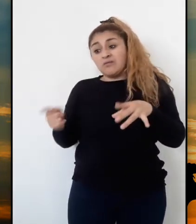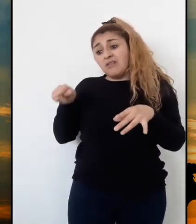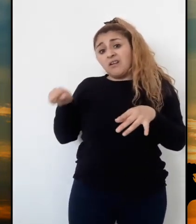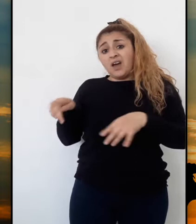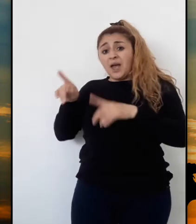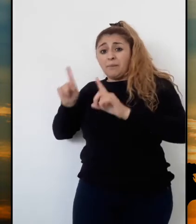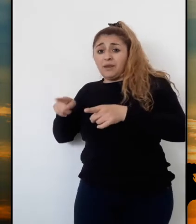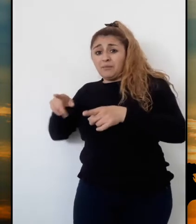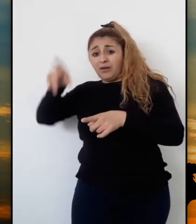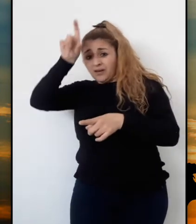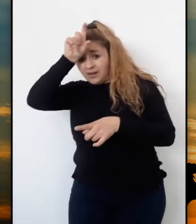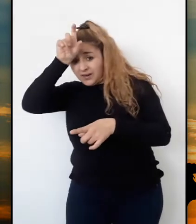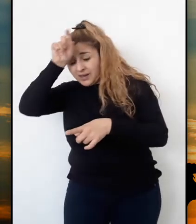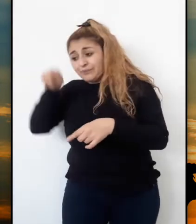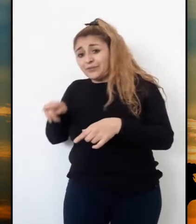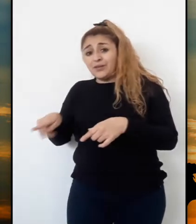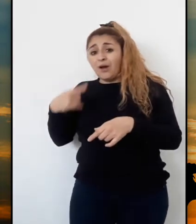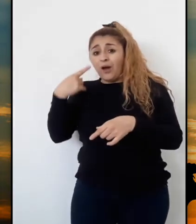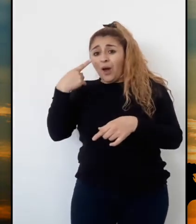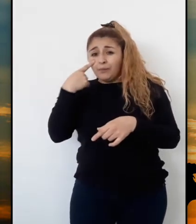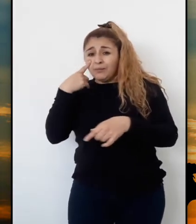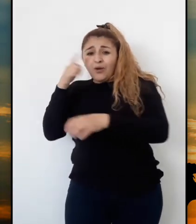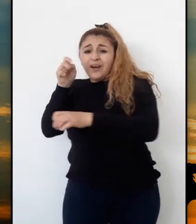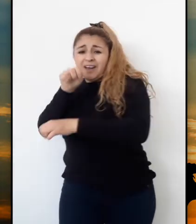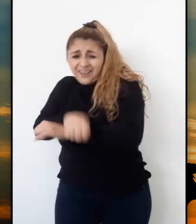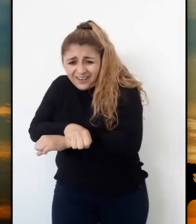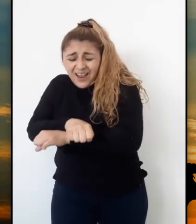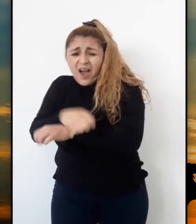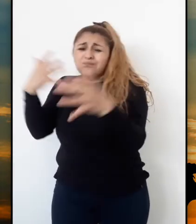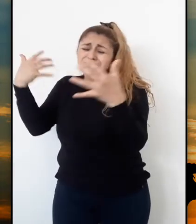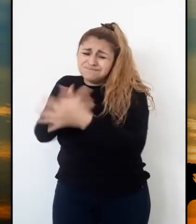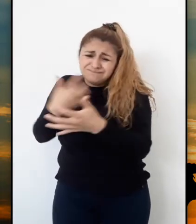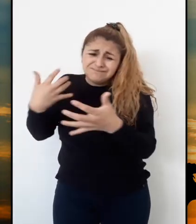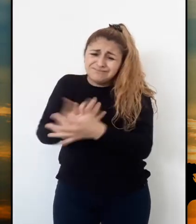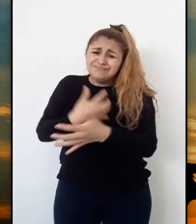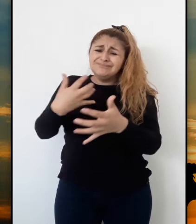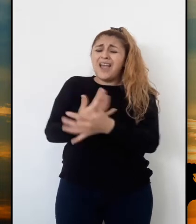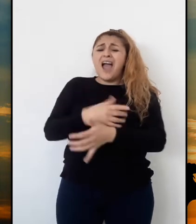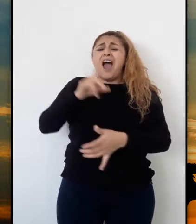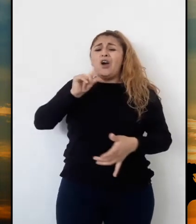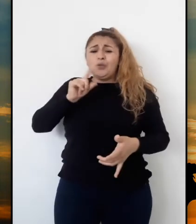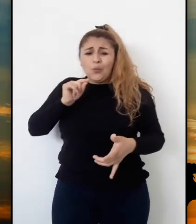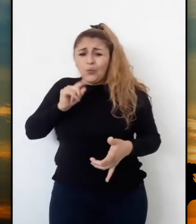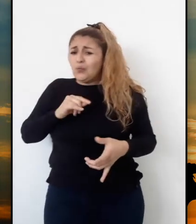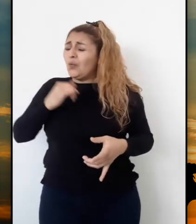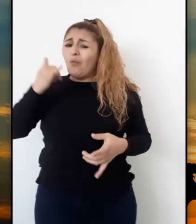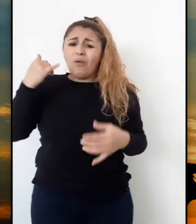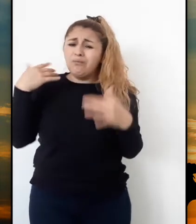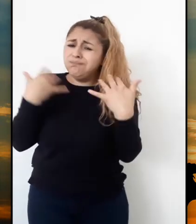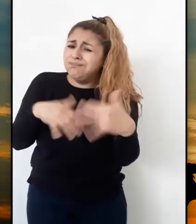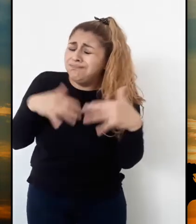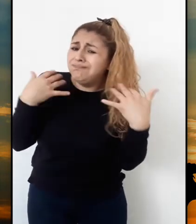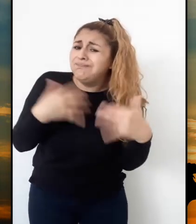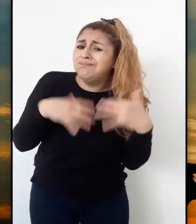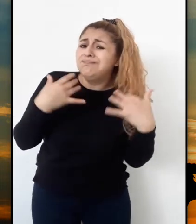hacer una huelga de hambre. Pour manifester l'injustice faite à sa personne. Para manifestar la injusticia que